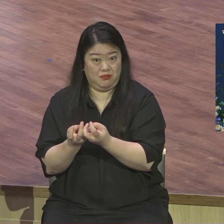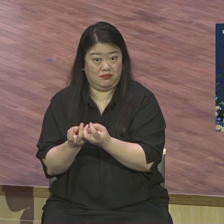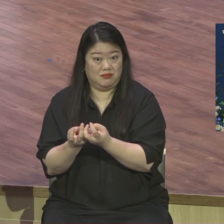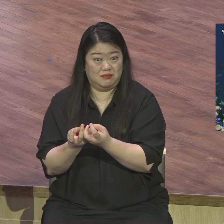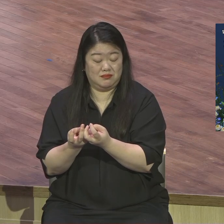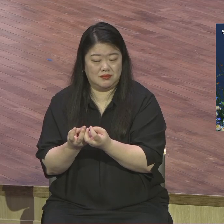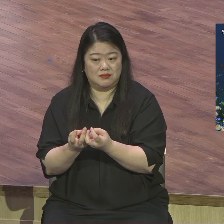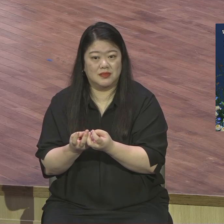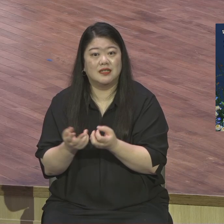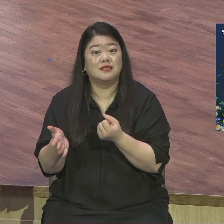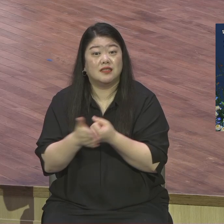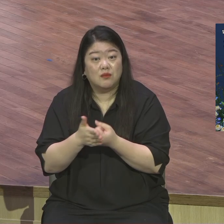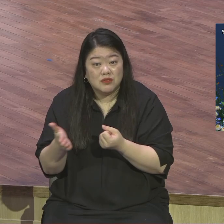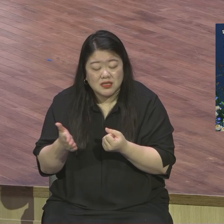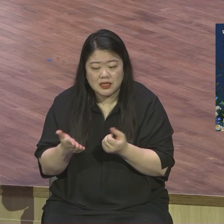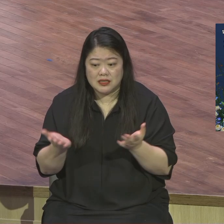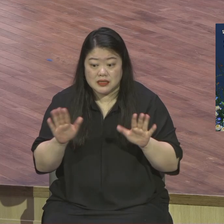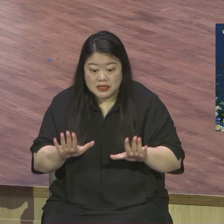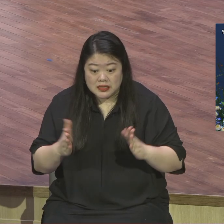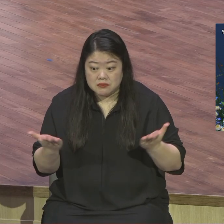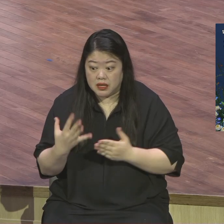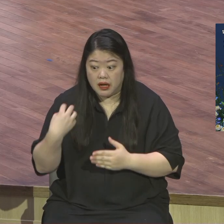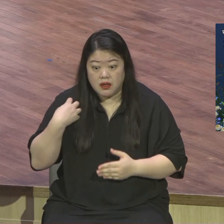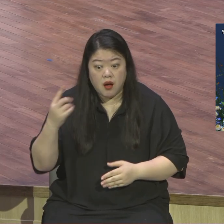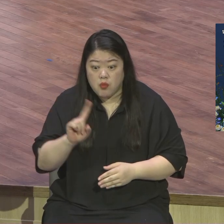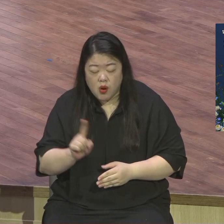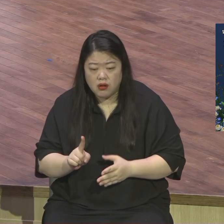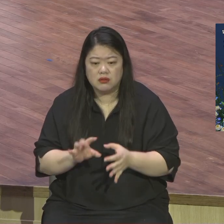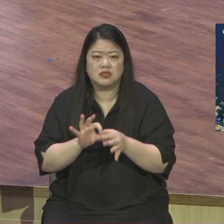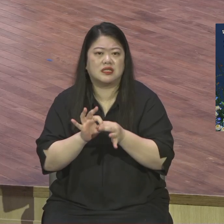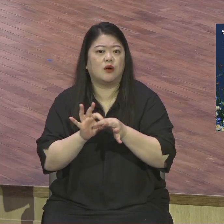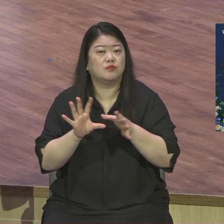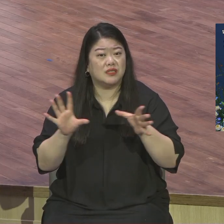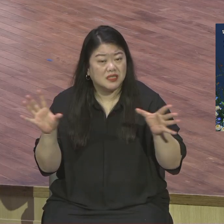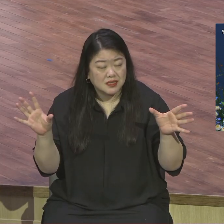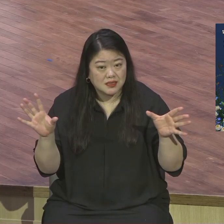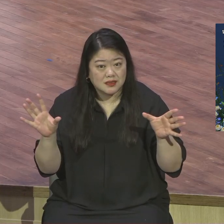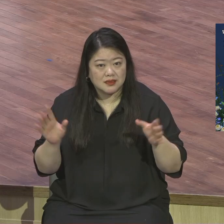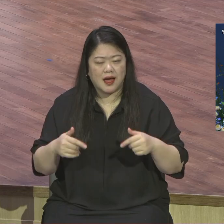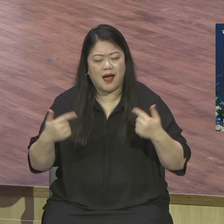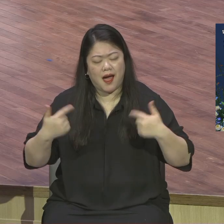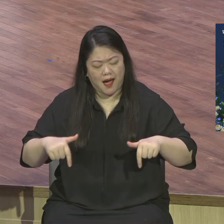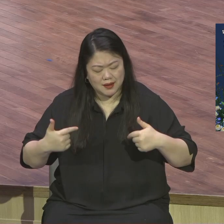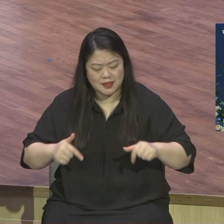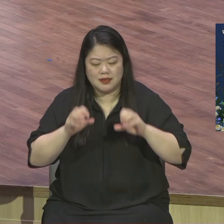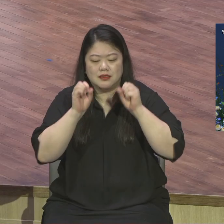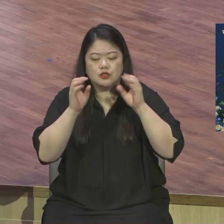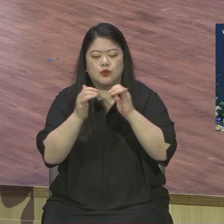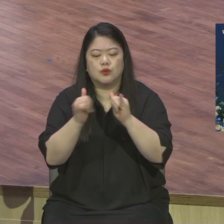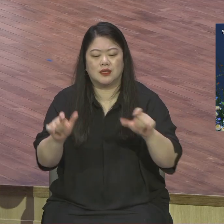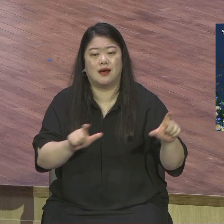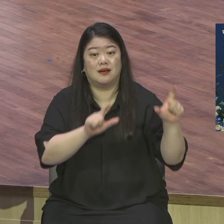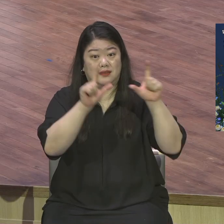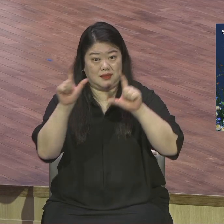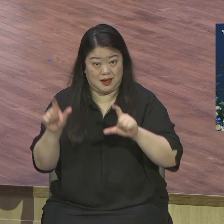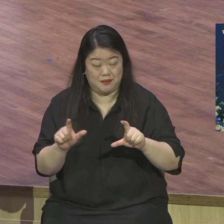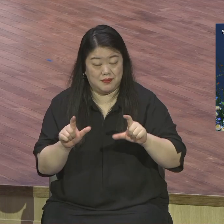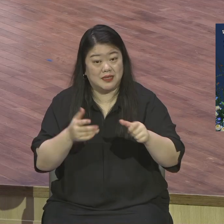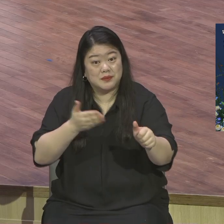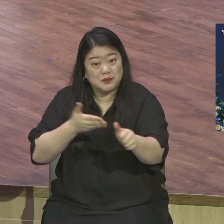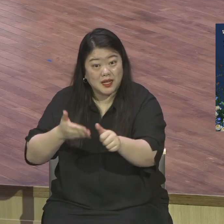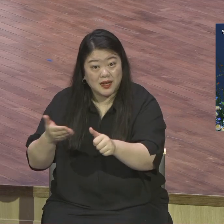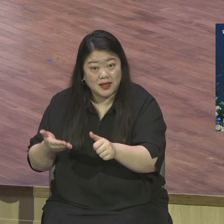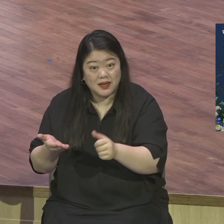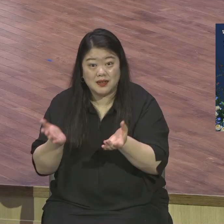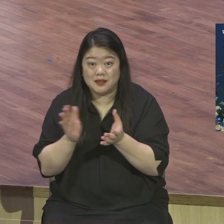맡았던지 여러분 정말 그 직분 때문에 전도자의 삶 속으로 들어갈 수 이를 축복합니다